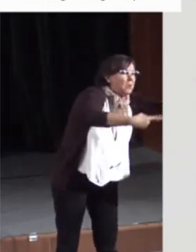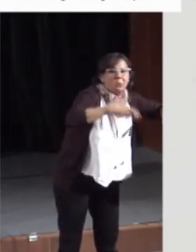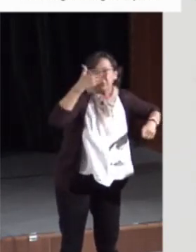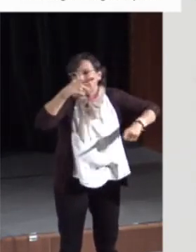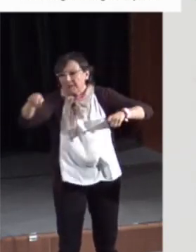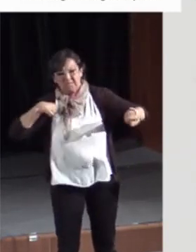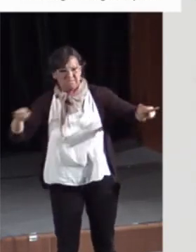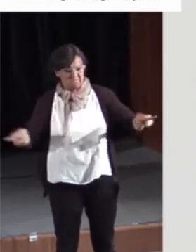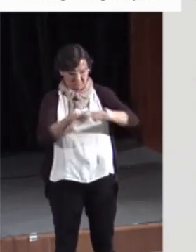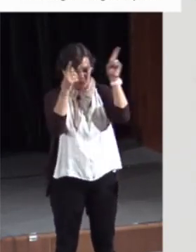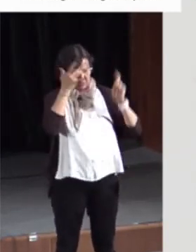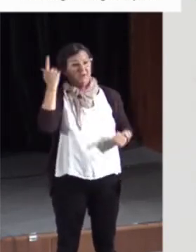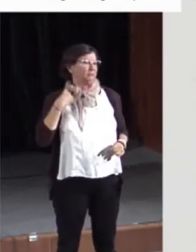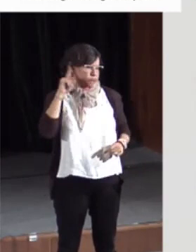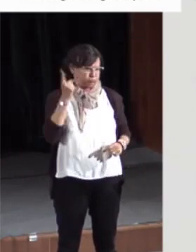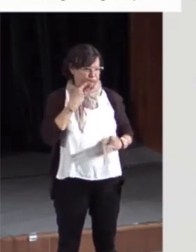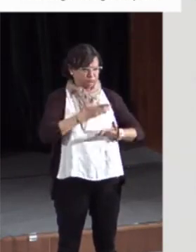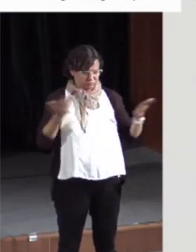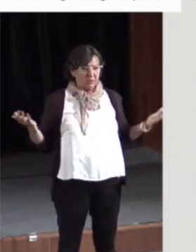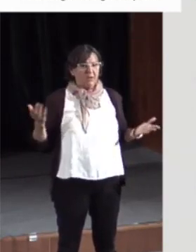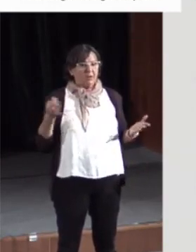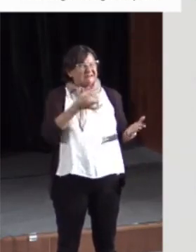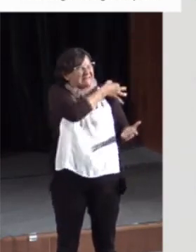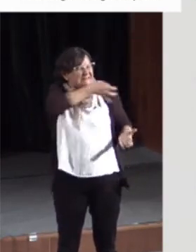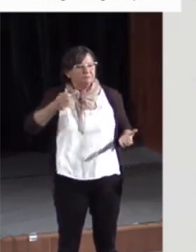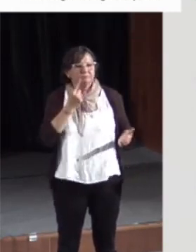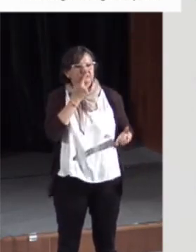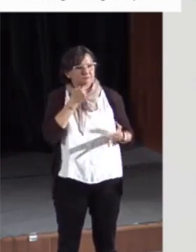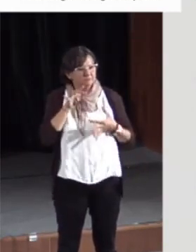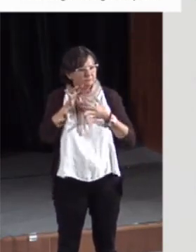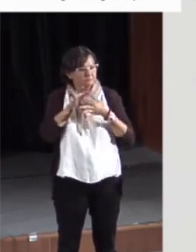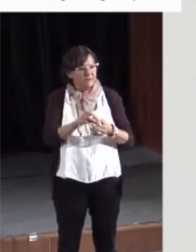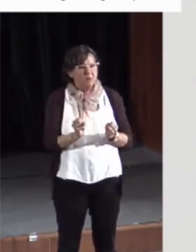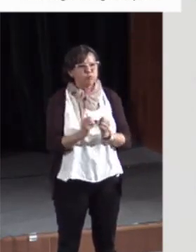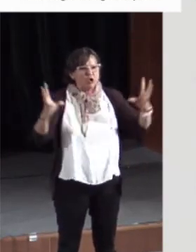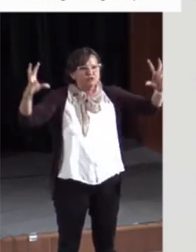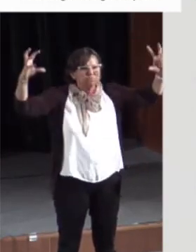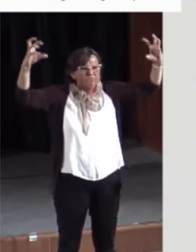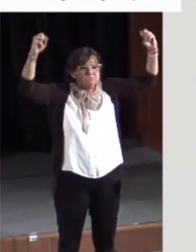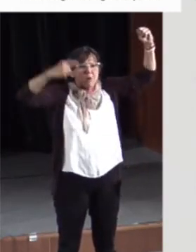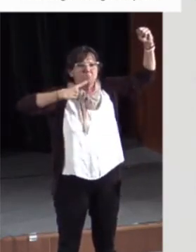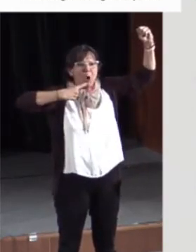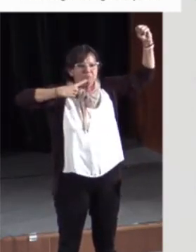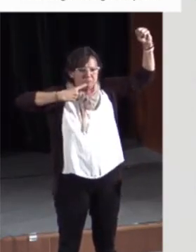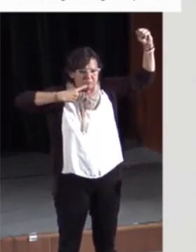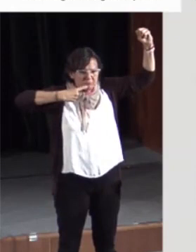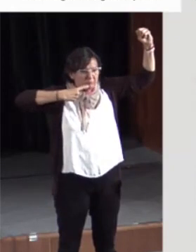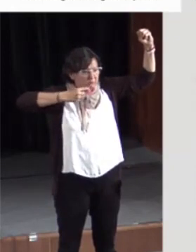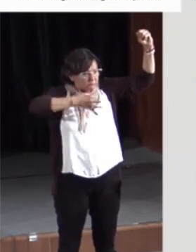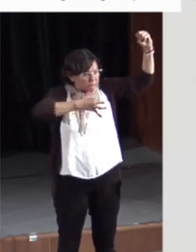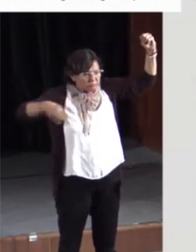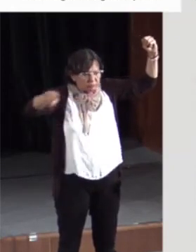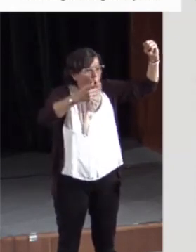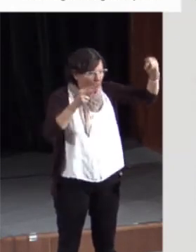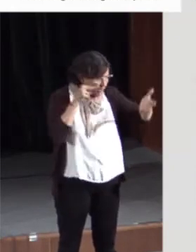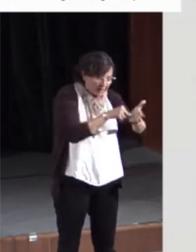que las personas sordas, bueno, en función de los riesgos que tengamos auditivos, pero sobre todo las personas sordas profundas, acompañamos